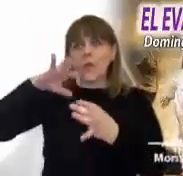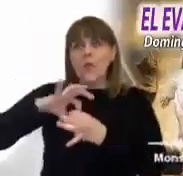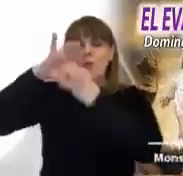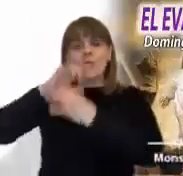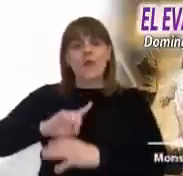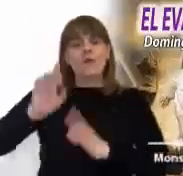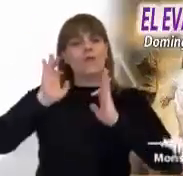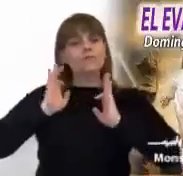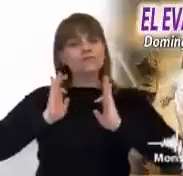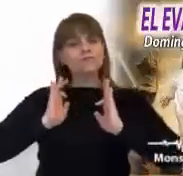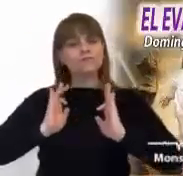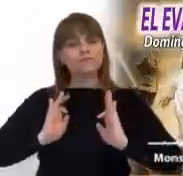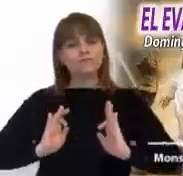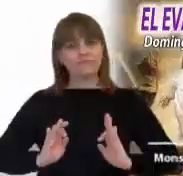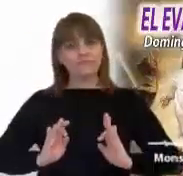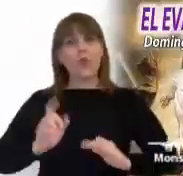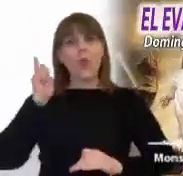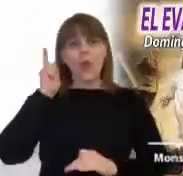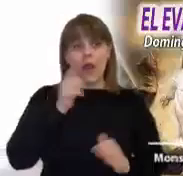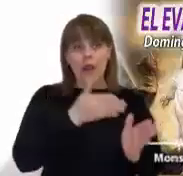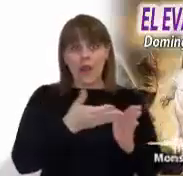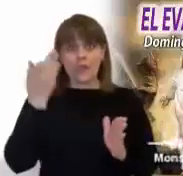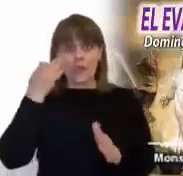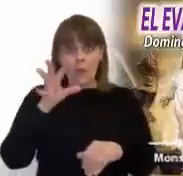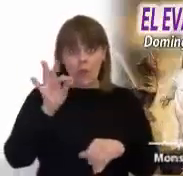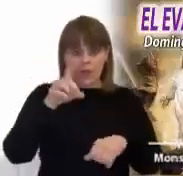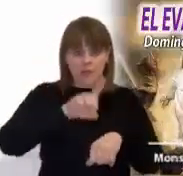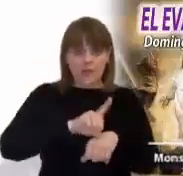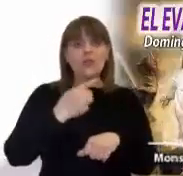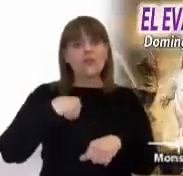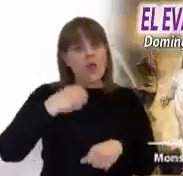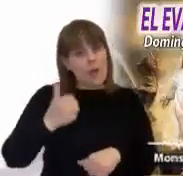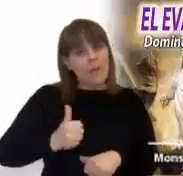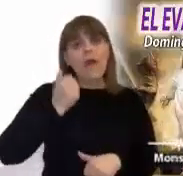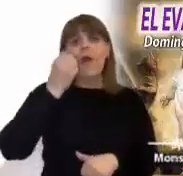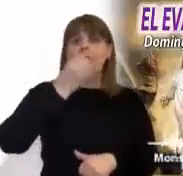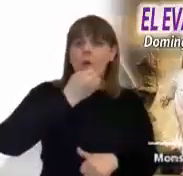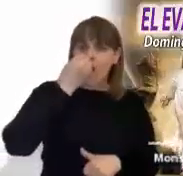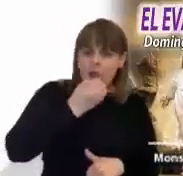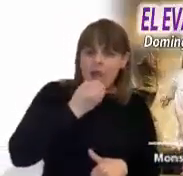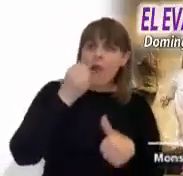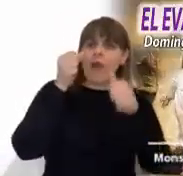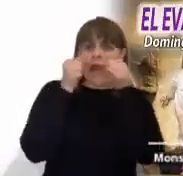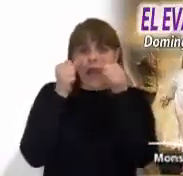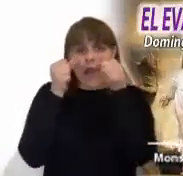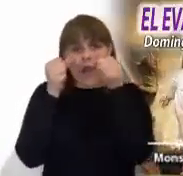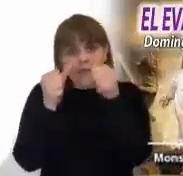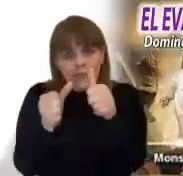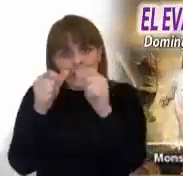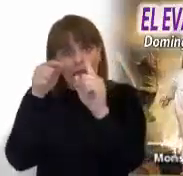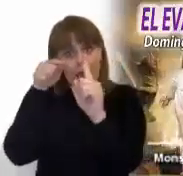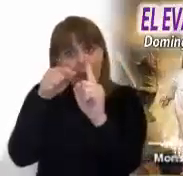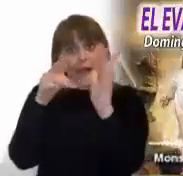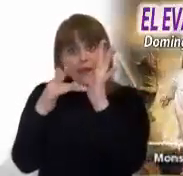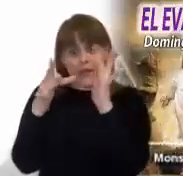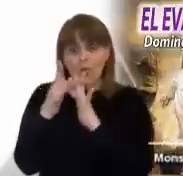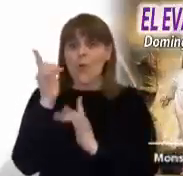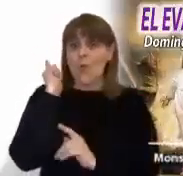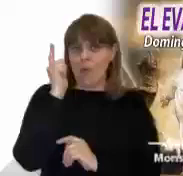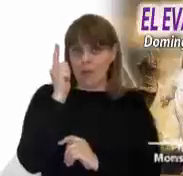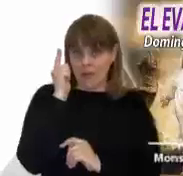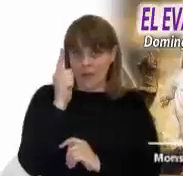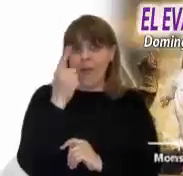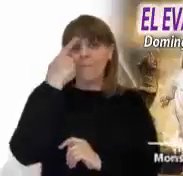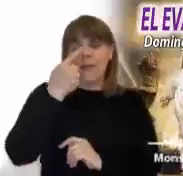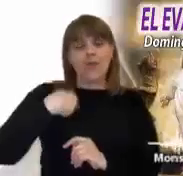Dios. Que la Cuaresma sea un tiempo de oración, de escucha atenta a la voz del Hijo amado